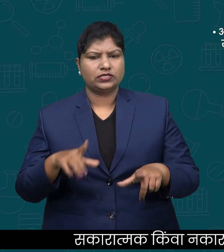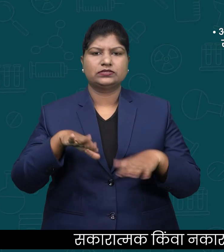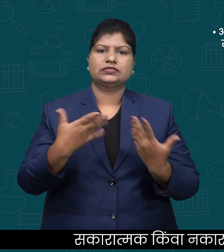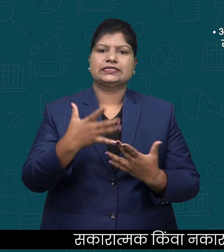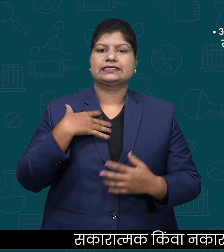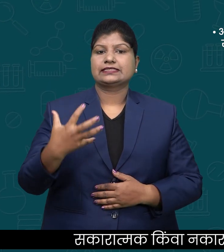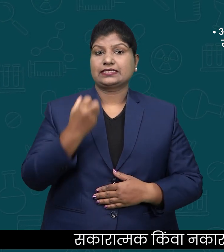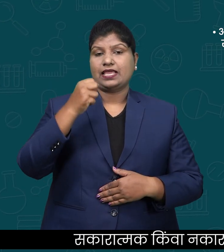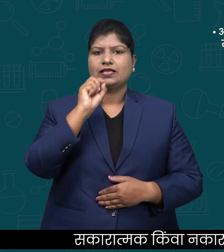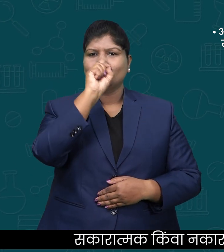असतात.